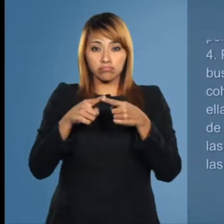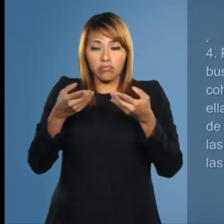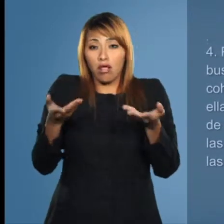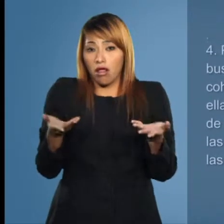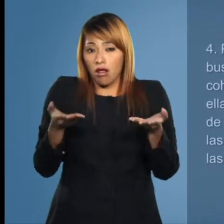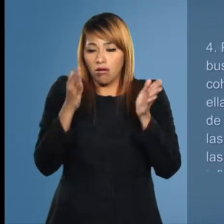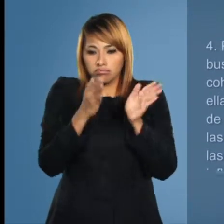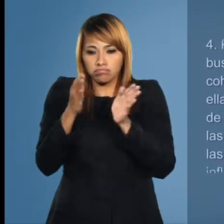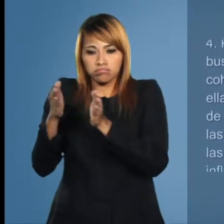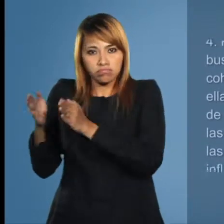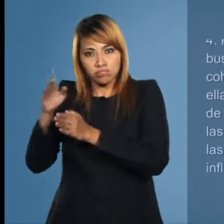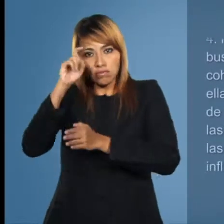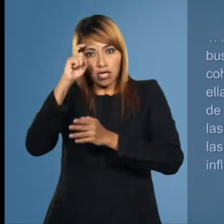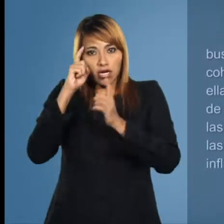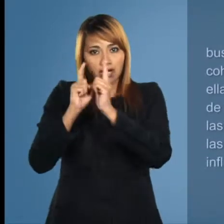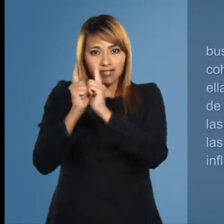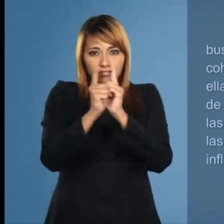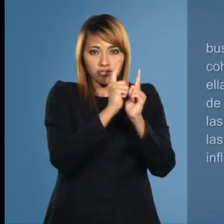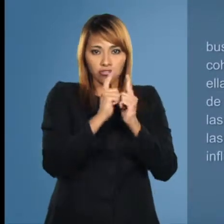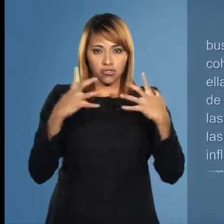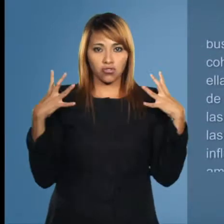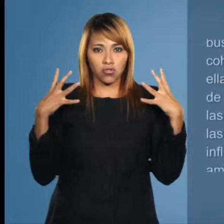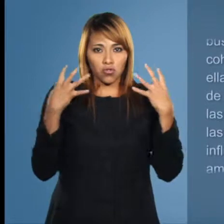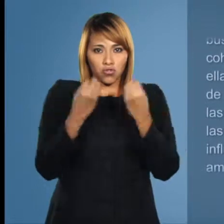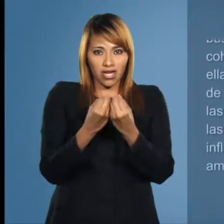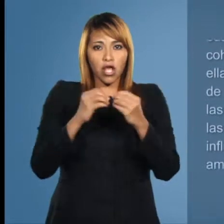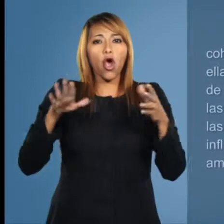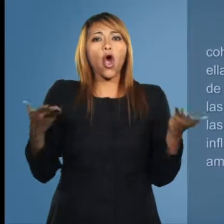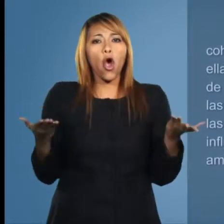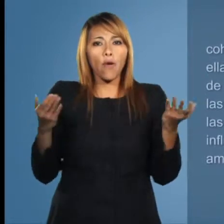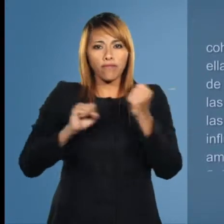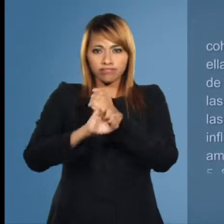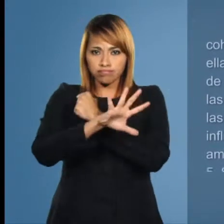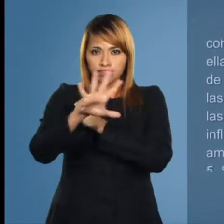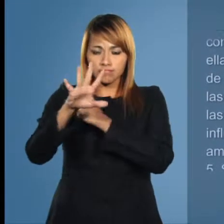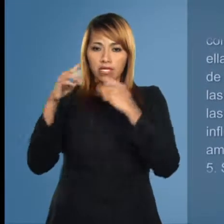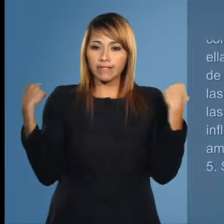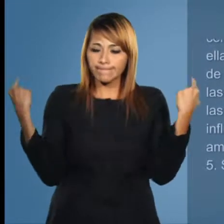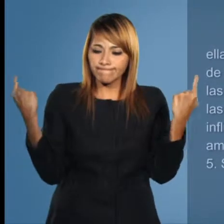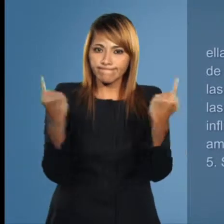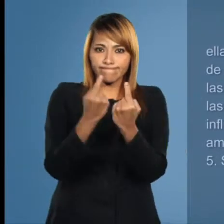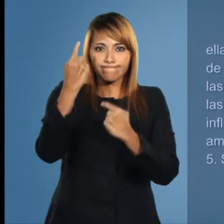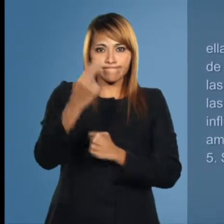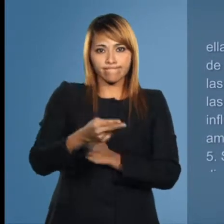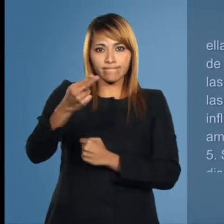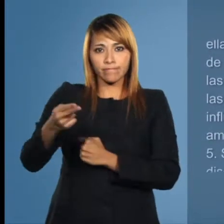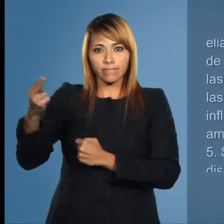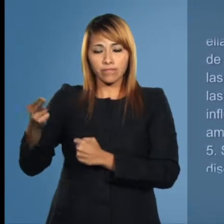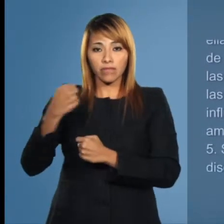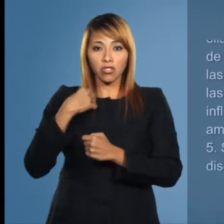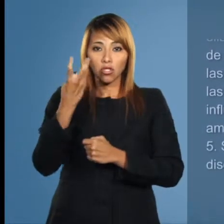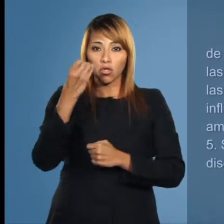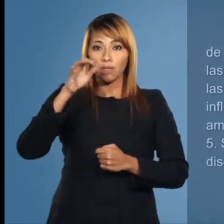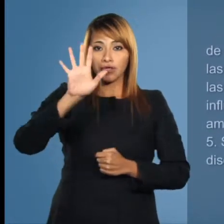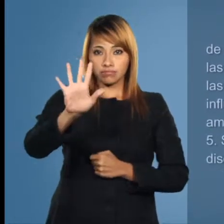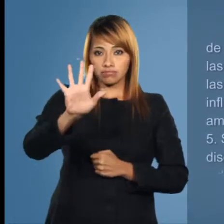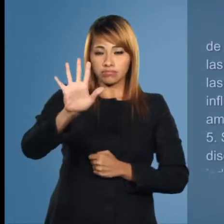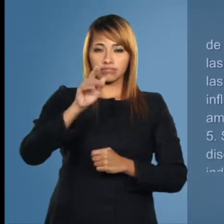condiciones de trabajo, las relaciones sociales y la influencia de los factores ambientales en el mismo. 5.